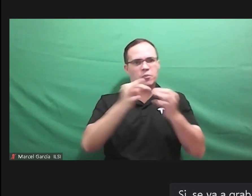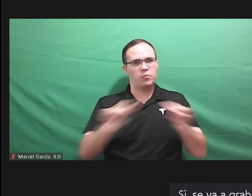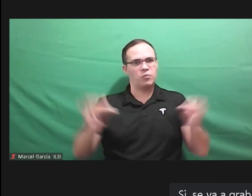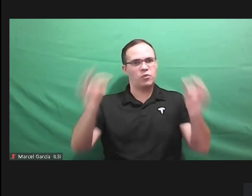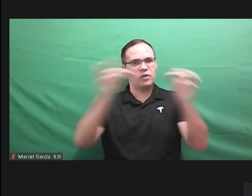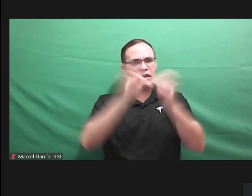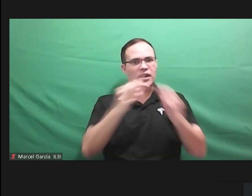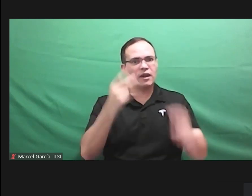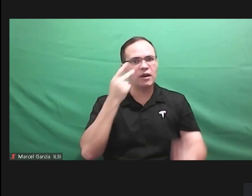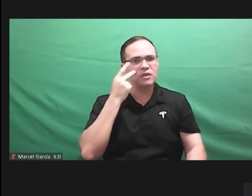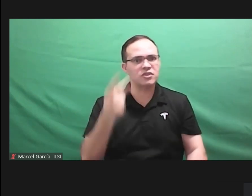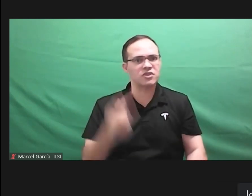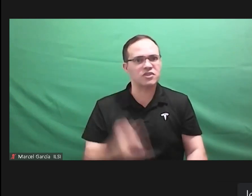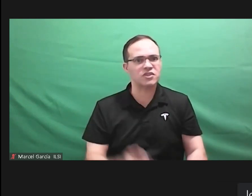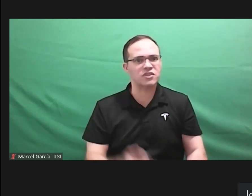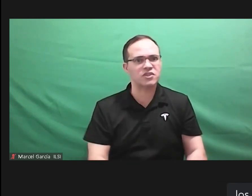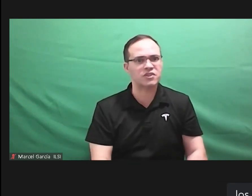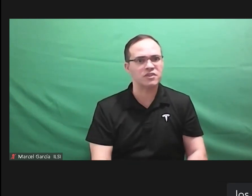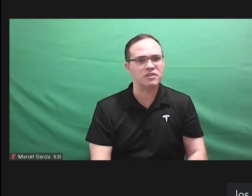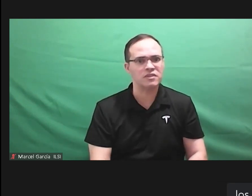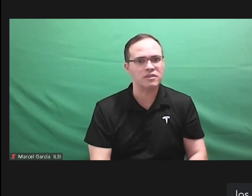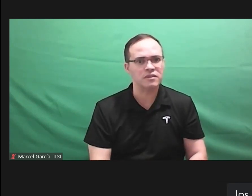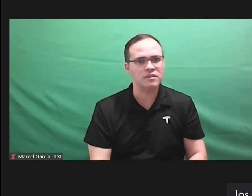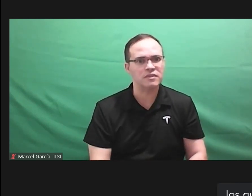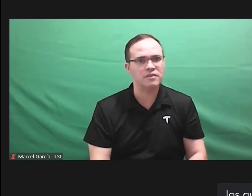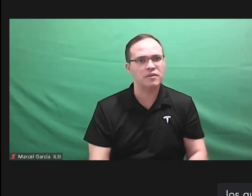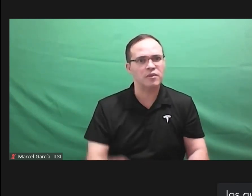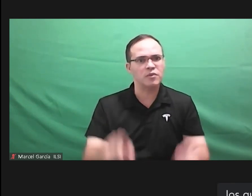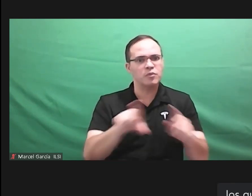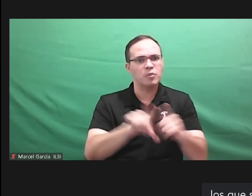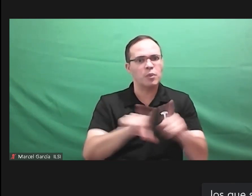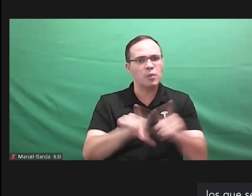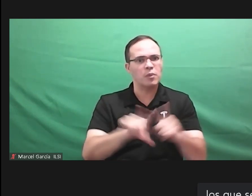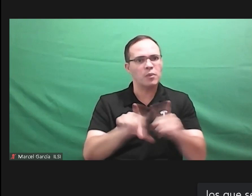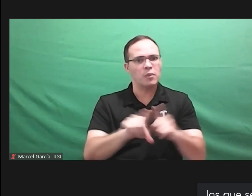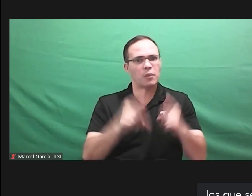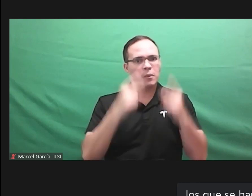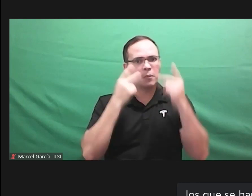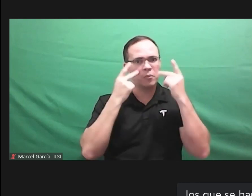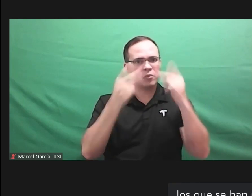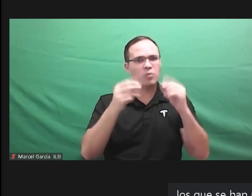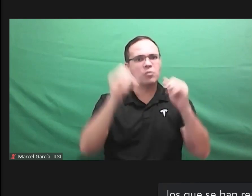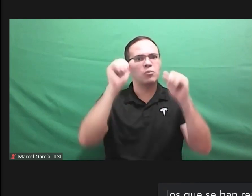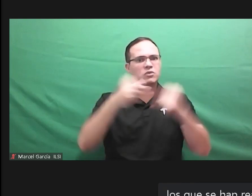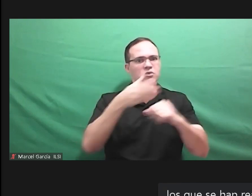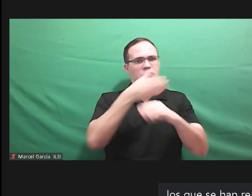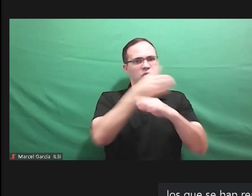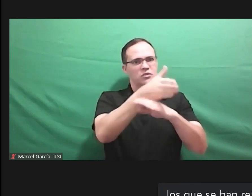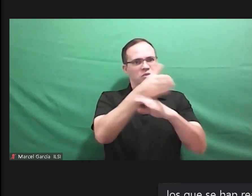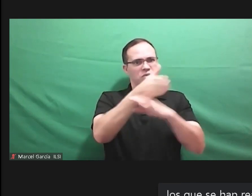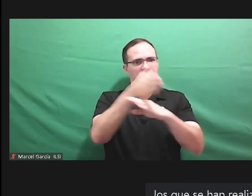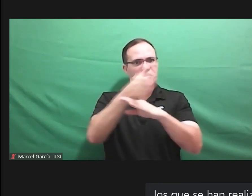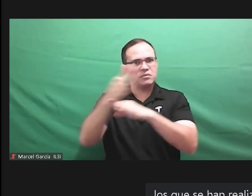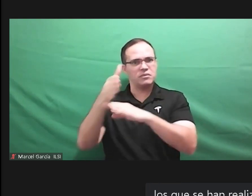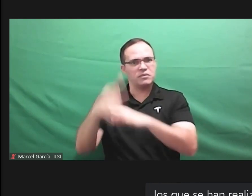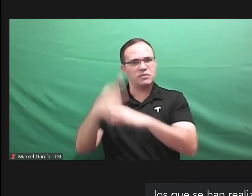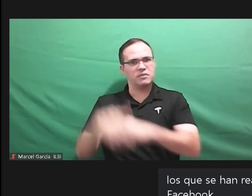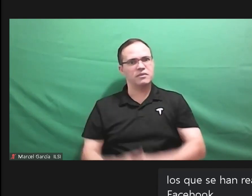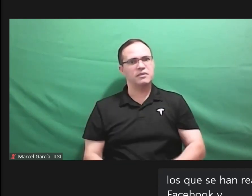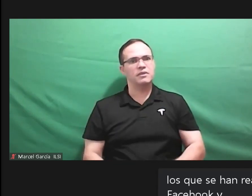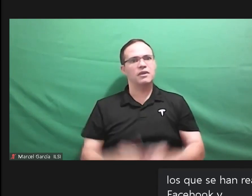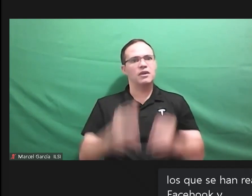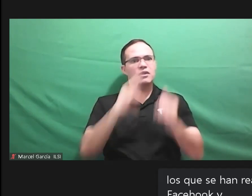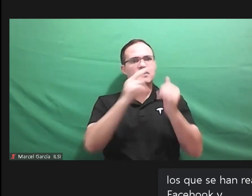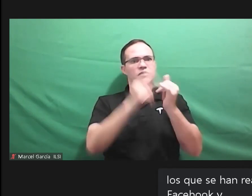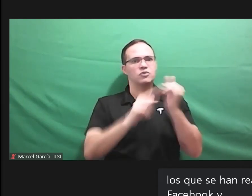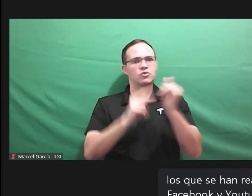ver también por Facebook y por YouTube. Así que quienes puedan ingresar al YouTube, también se está pasando directamente por YouTube y por